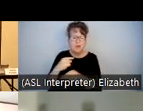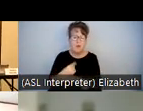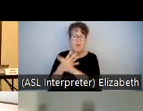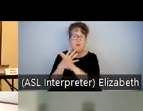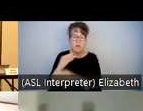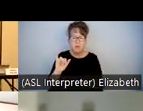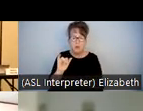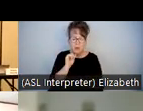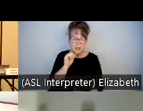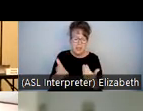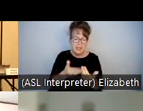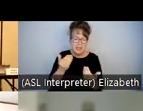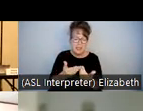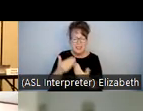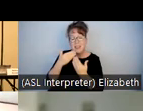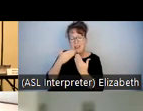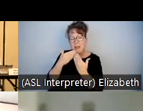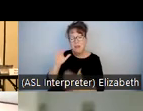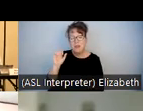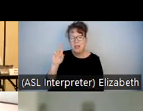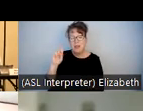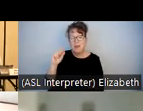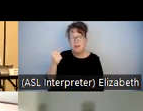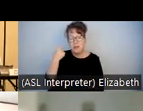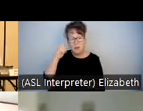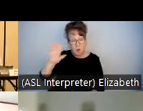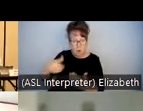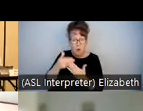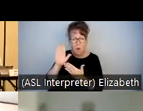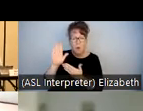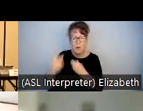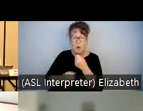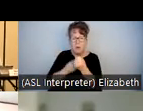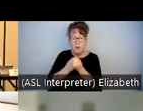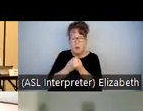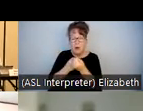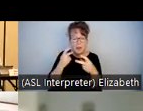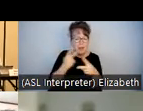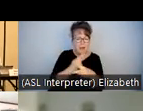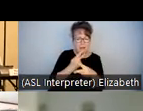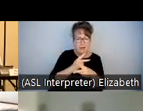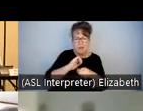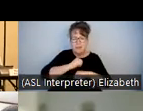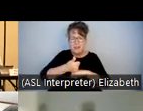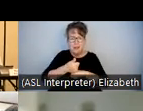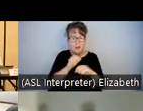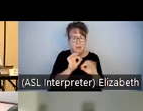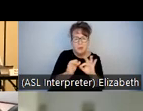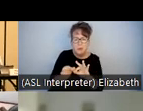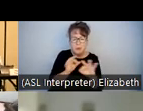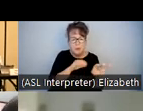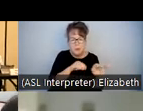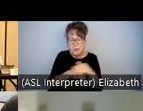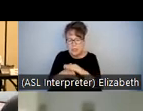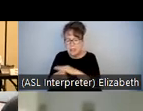tanto virtuales como presenciales sé que no es algo muy fácil así que les estoy dando las gracias a RG eh